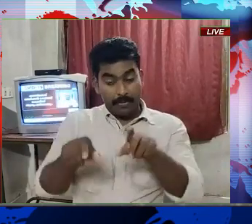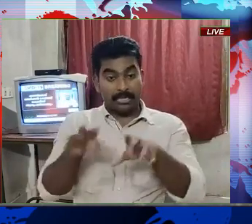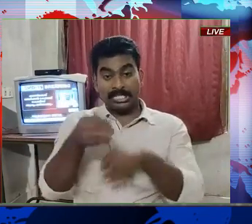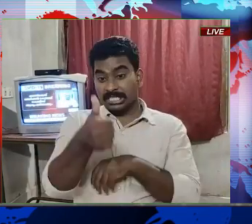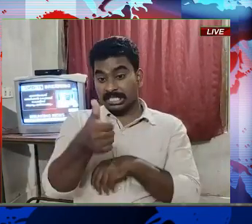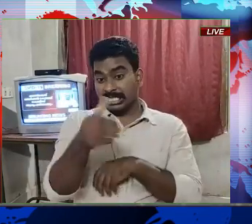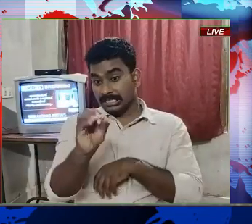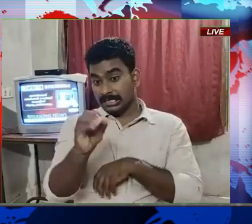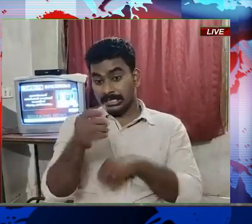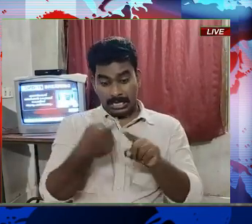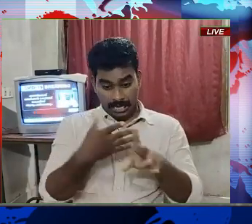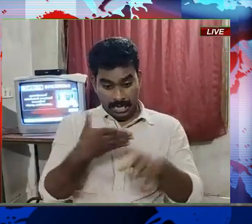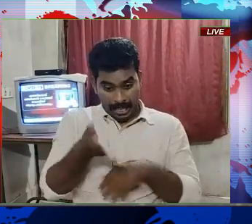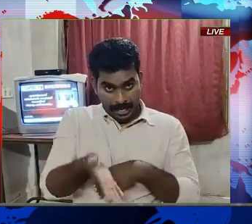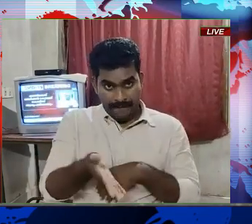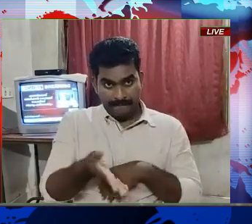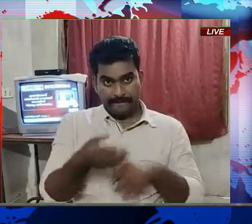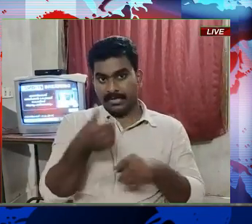ശ്രദ്ധയിൽപ്പെട്ടിട്ടുണ്ട്.